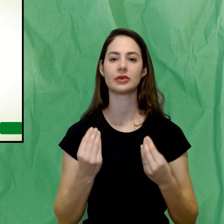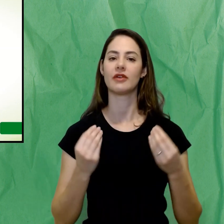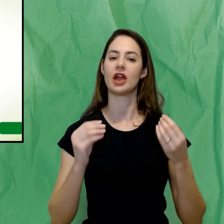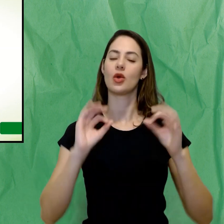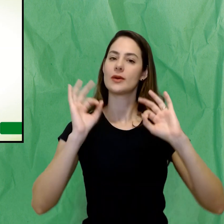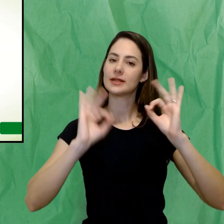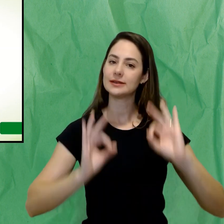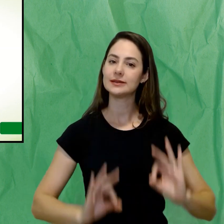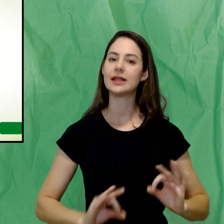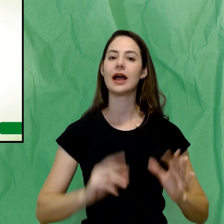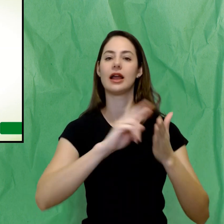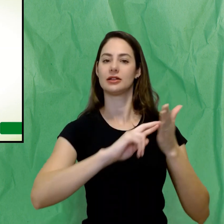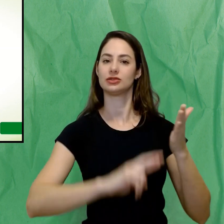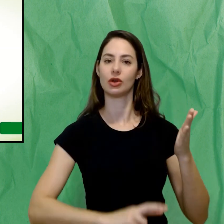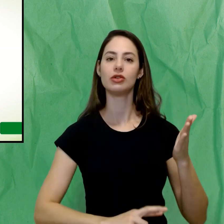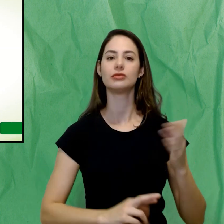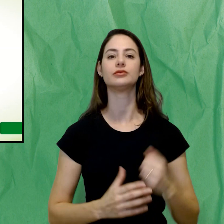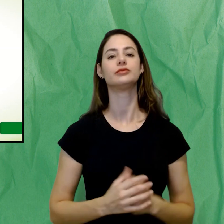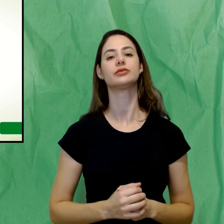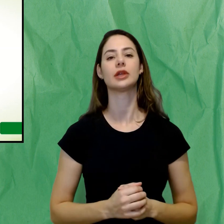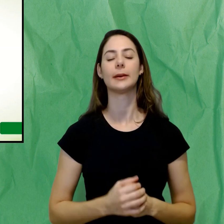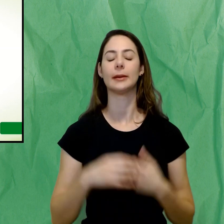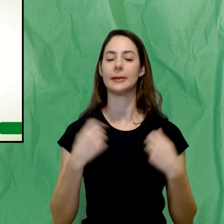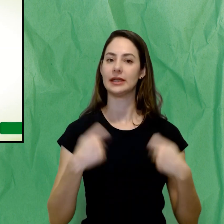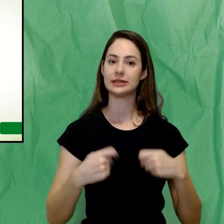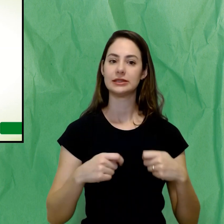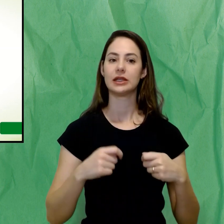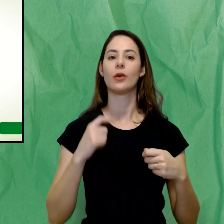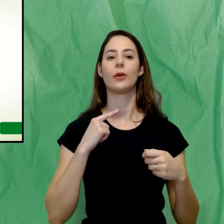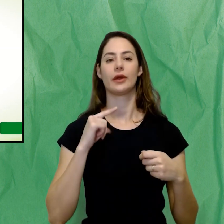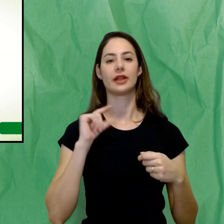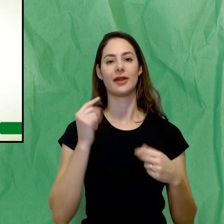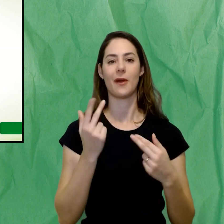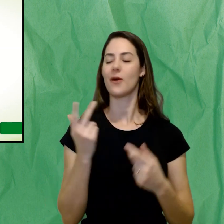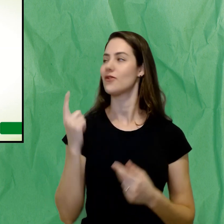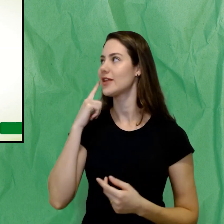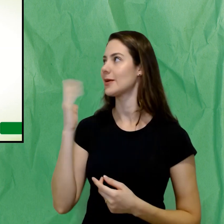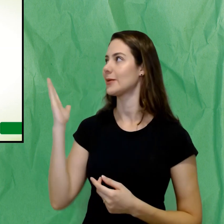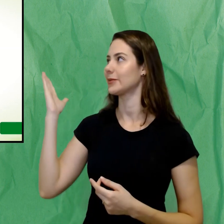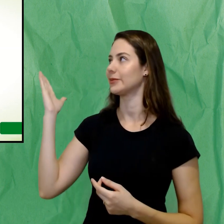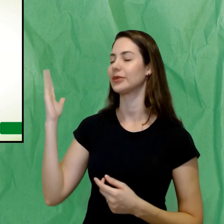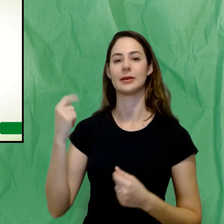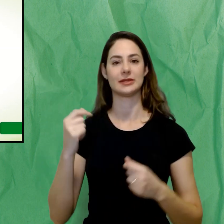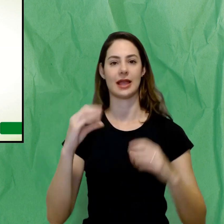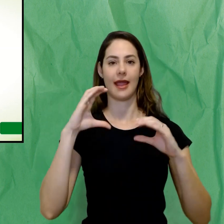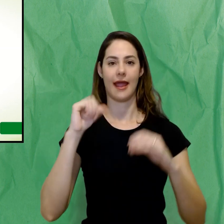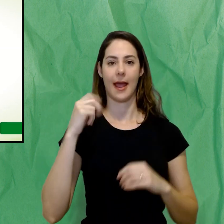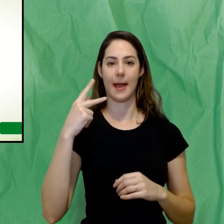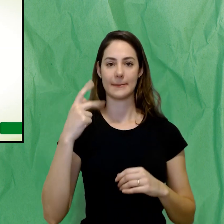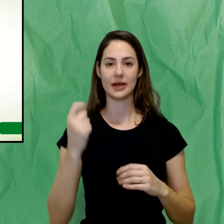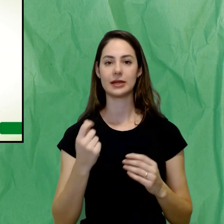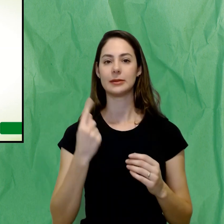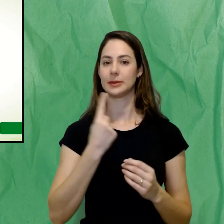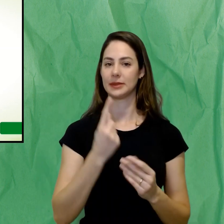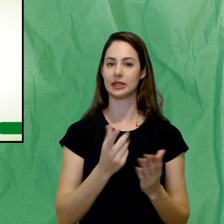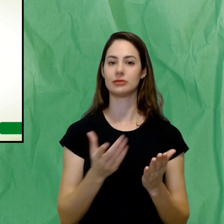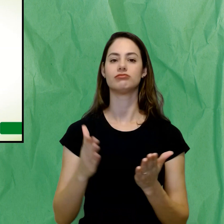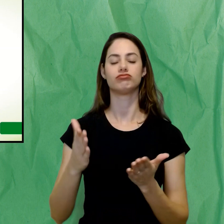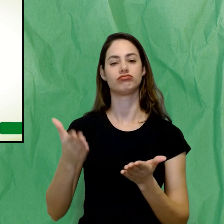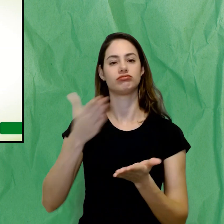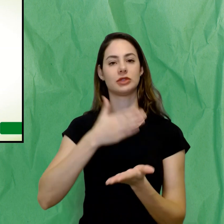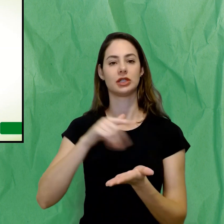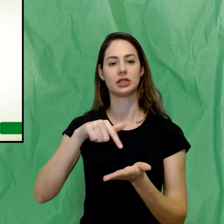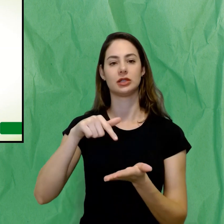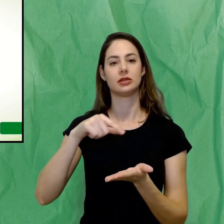gente estrutura um relatório? Basicamente, ele tem que ter esses itens que nós estamos vendo aí. Ele tem que ter uma capa, nessa capa